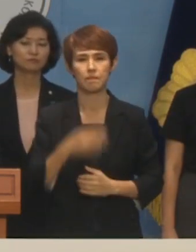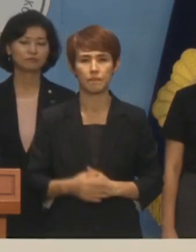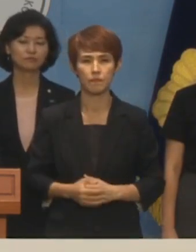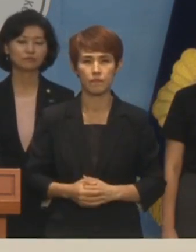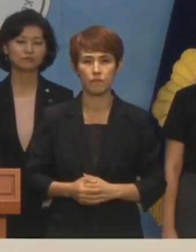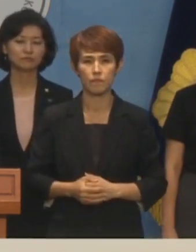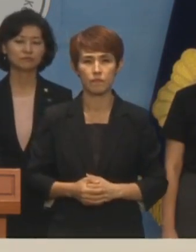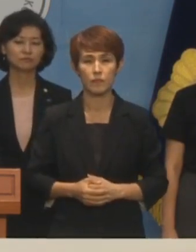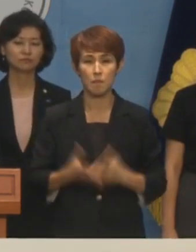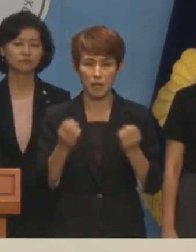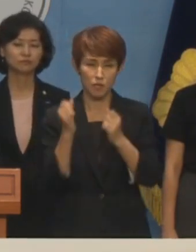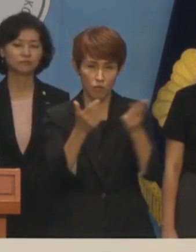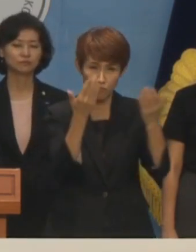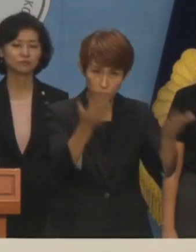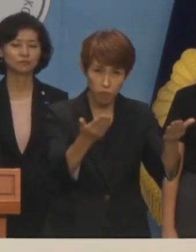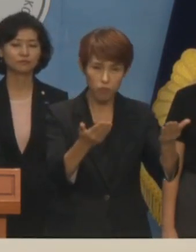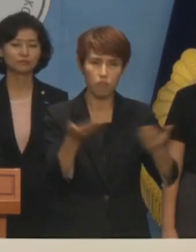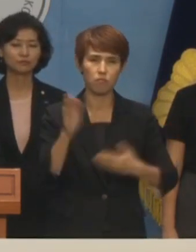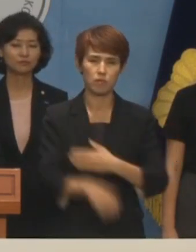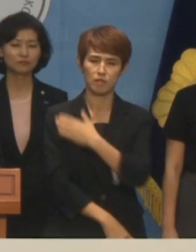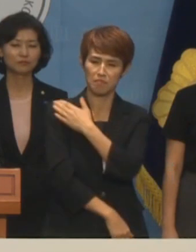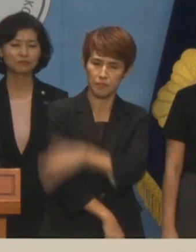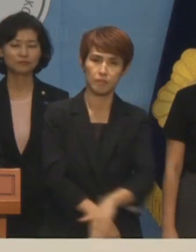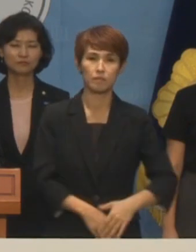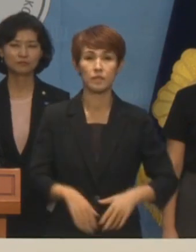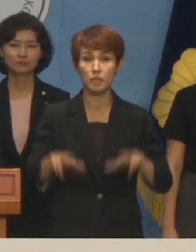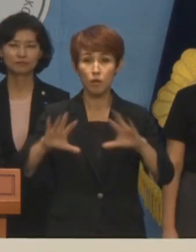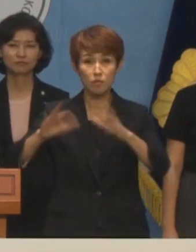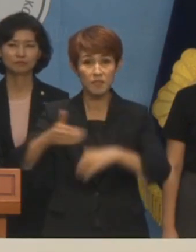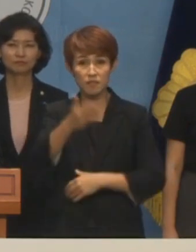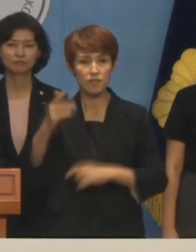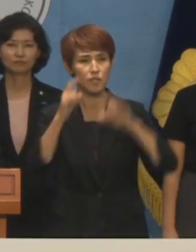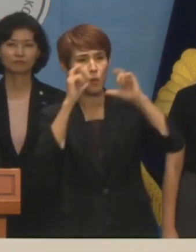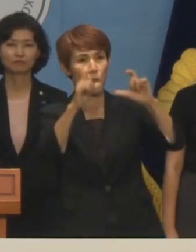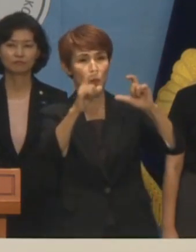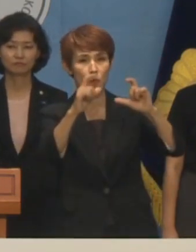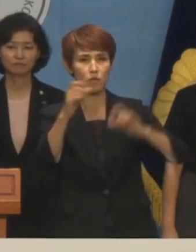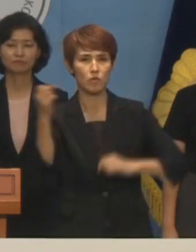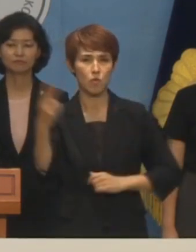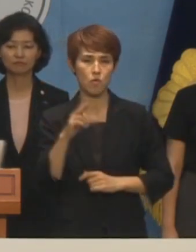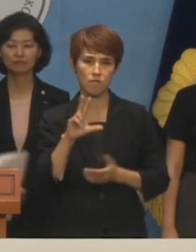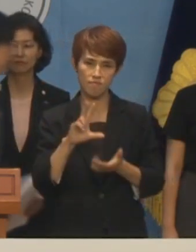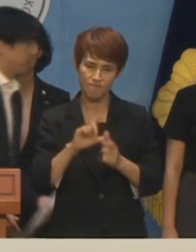스스로 그 기회를 걷어찼다. 이제 국민은 경고에서 끝나지 않을 것이다.